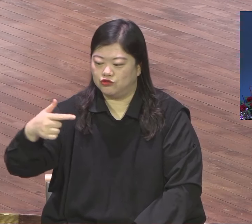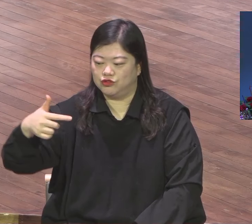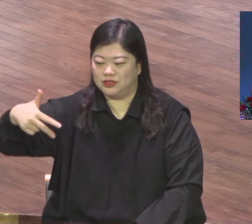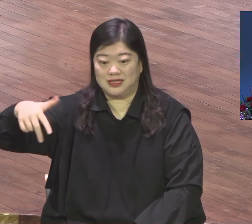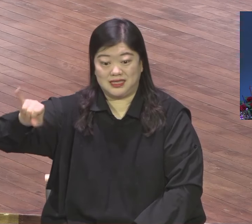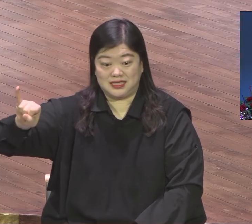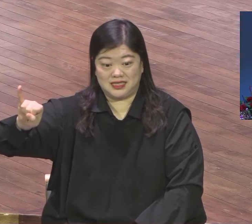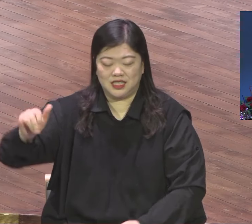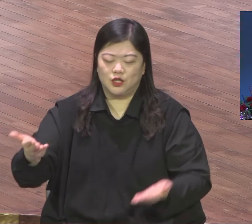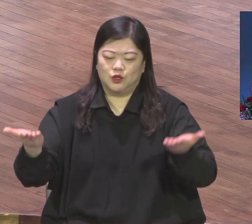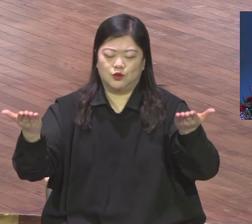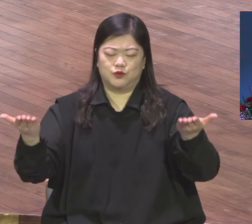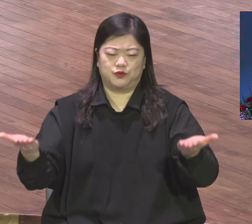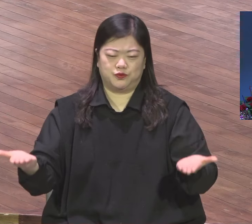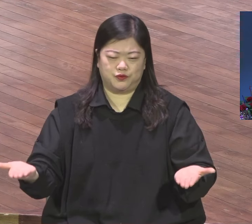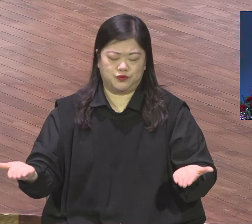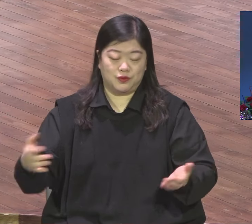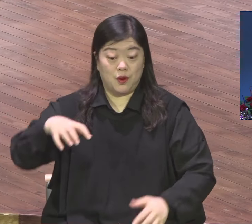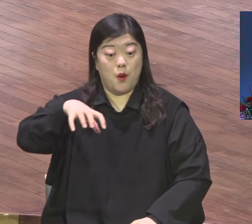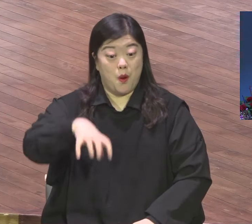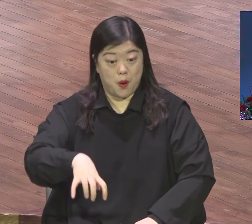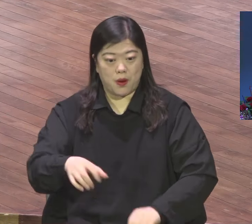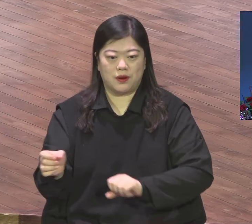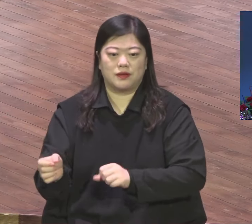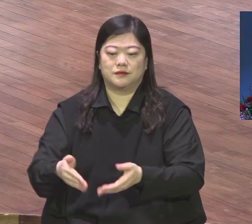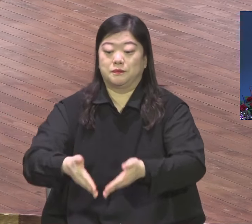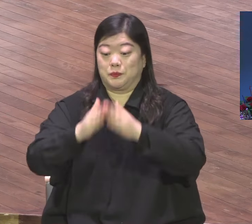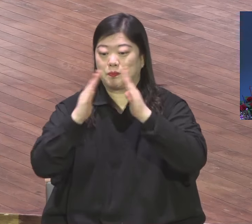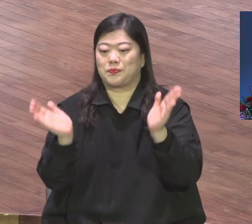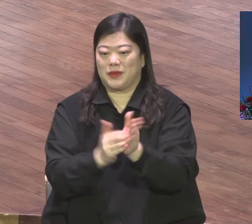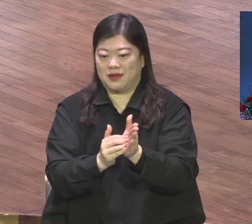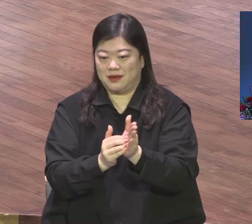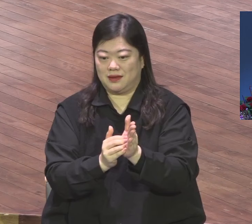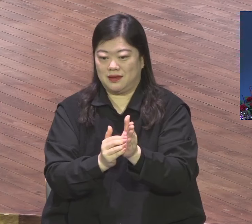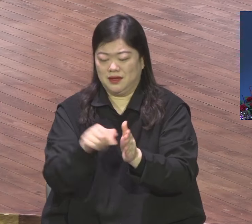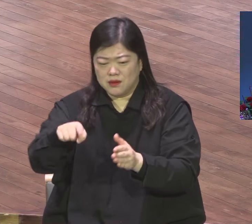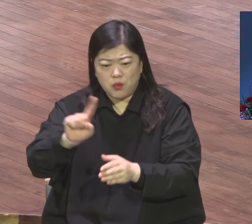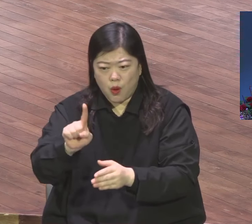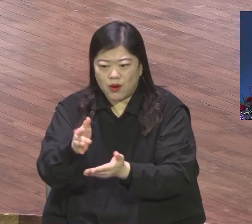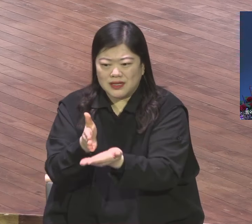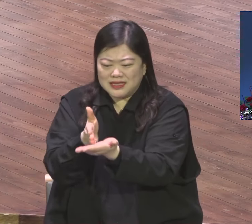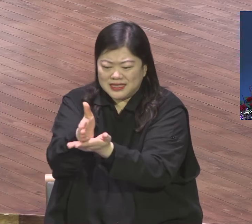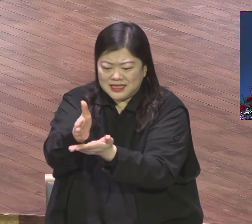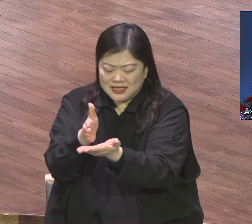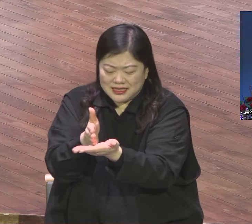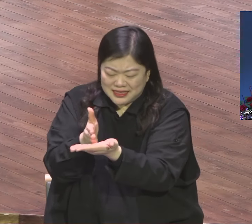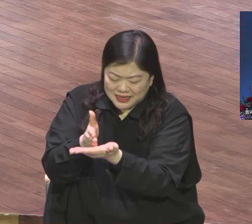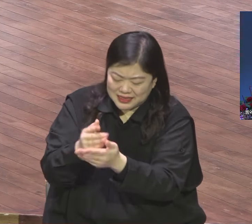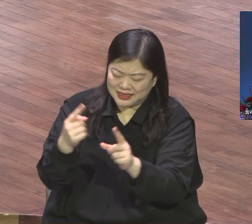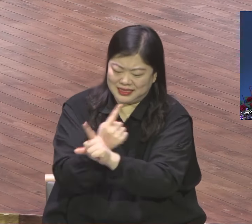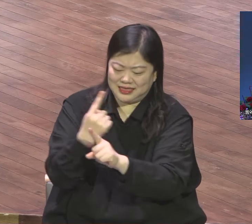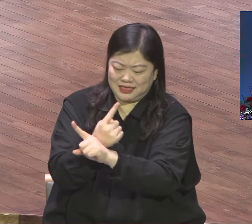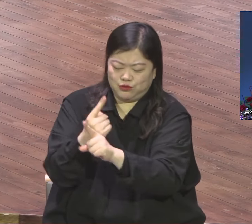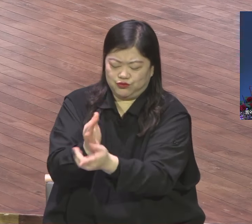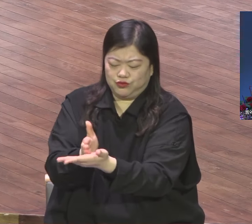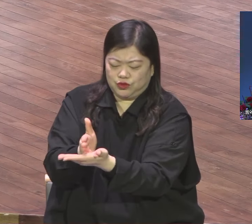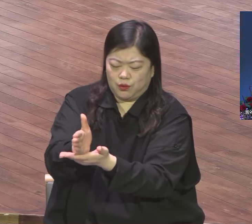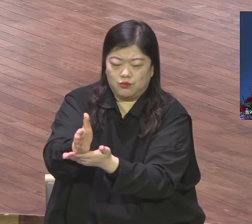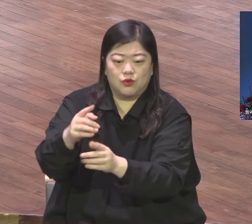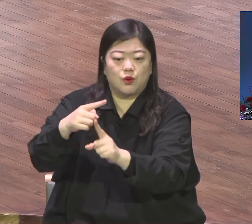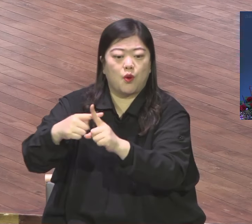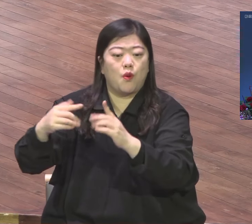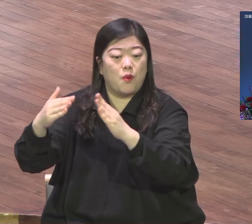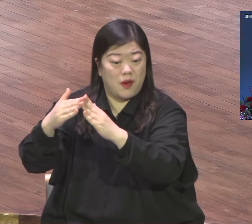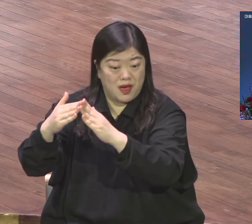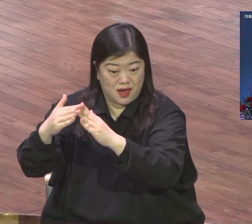제목으로 그렇게 메시지를 전가했는데 치유 전문 교회가 현장 사역을